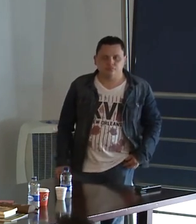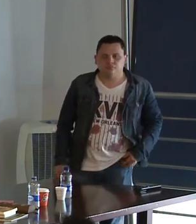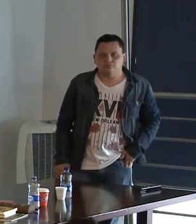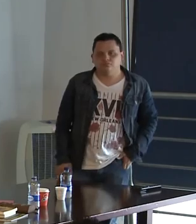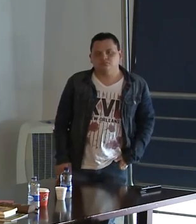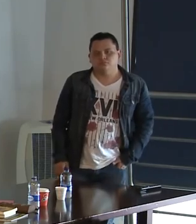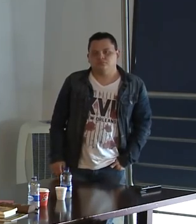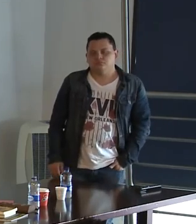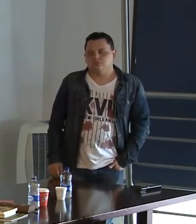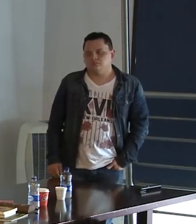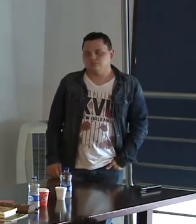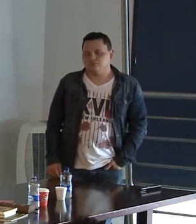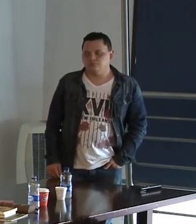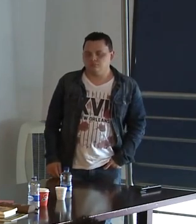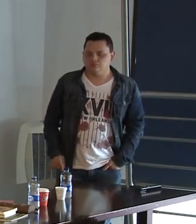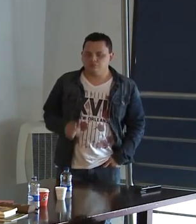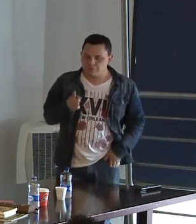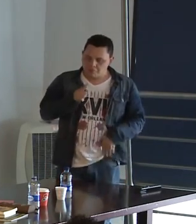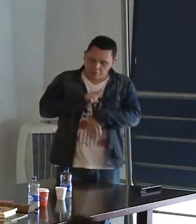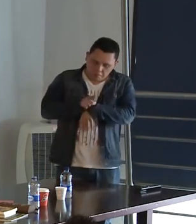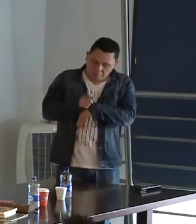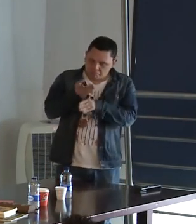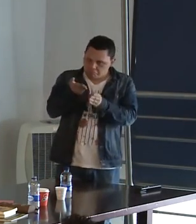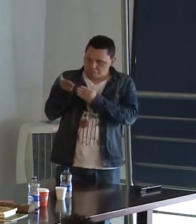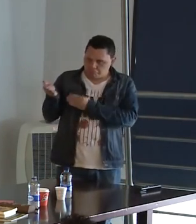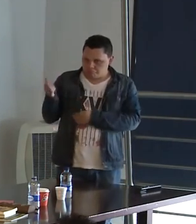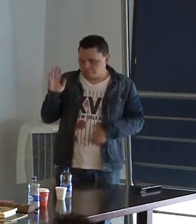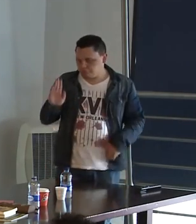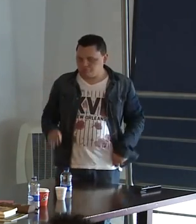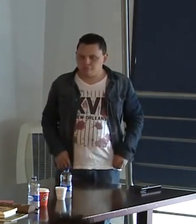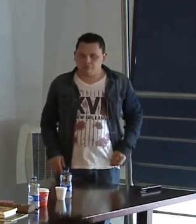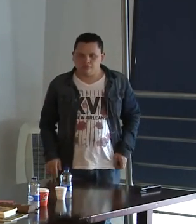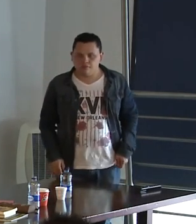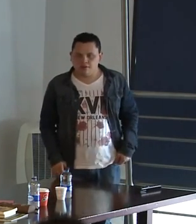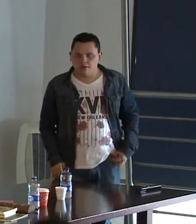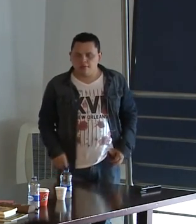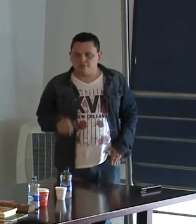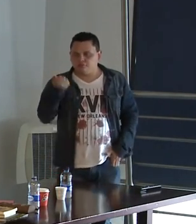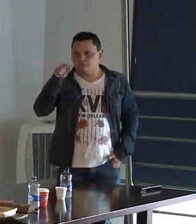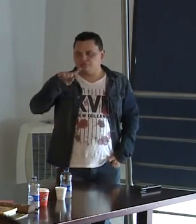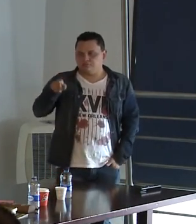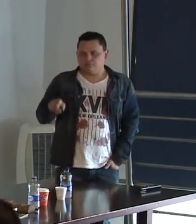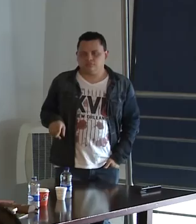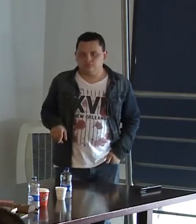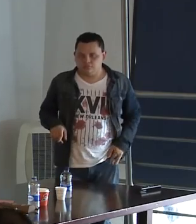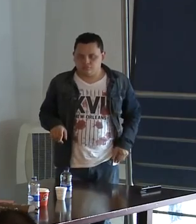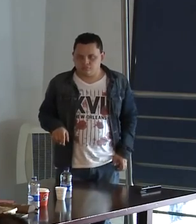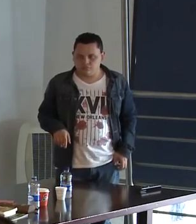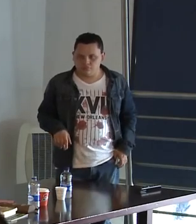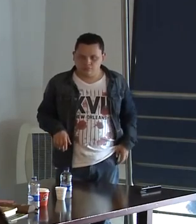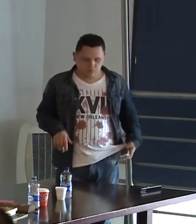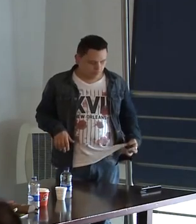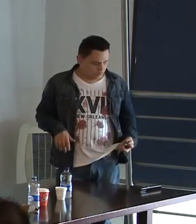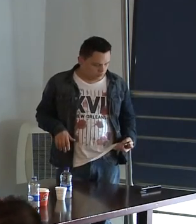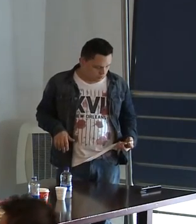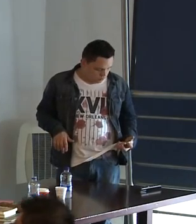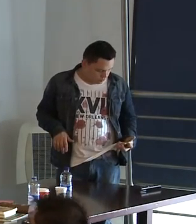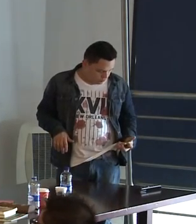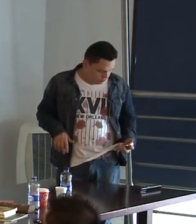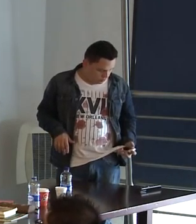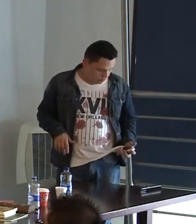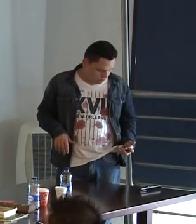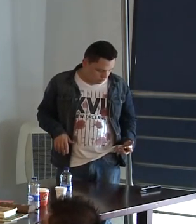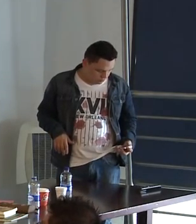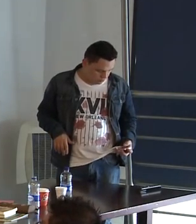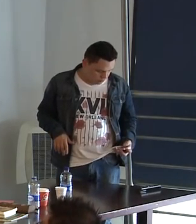Entonces, unos minuticos, profe, unos 10 minutos, si nos hace el favor, nos da pena